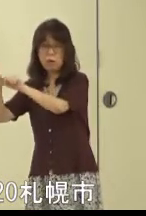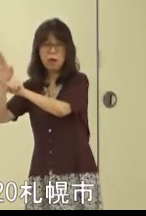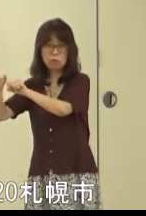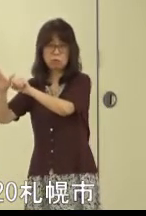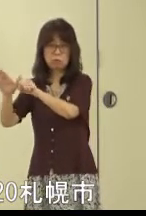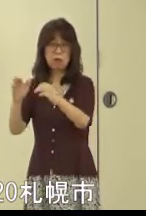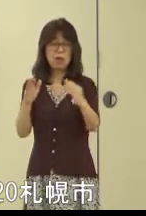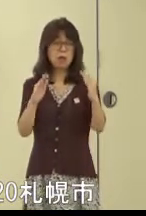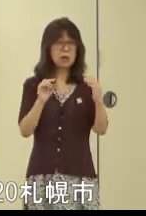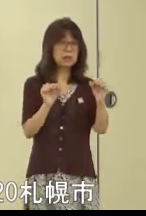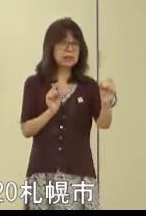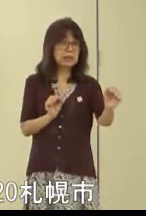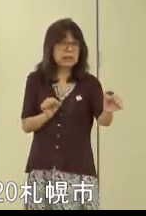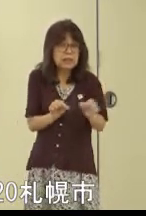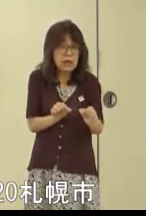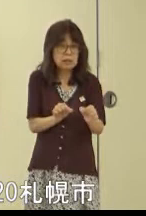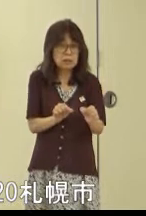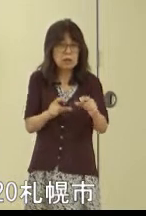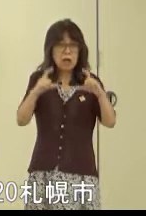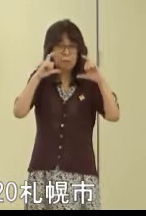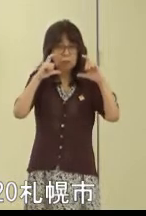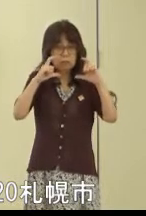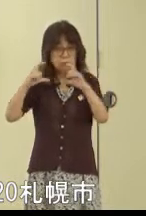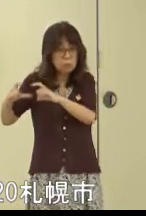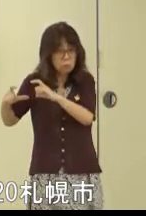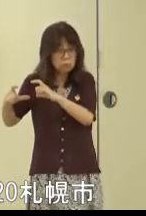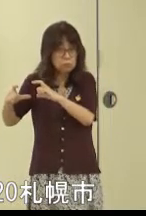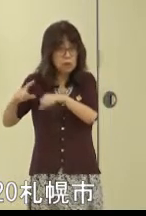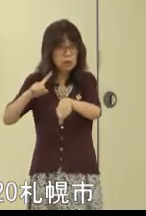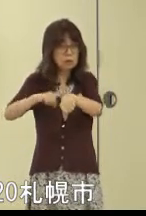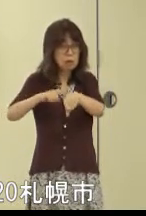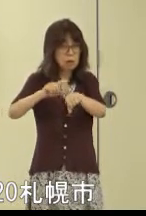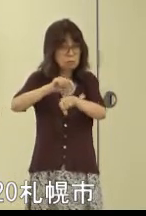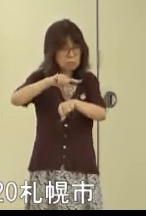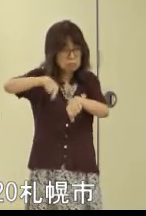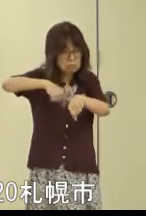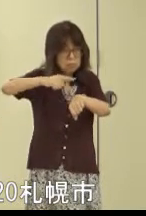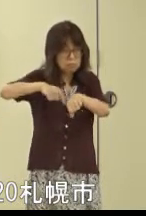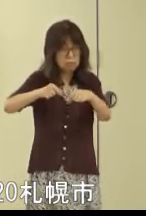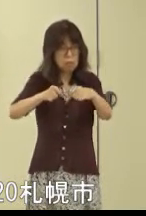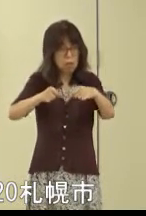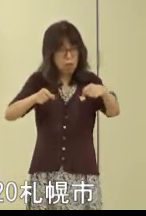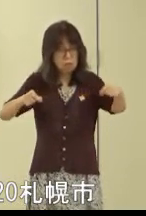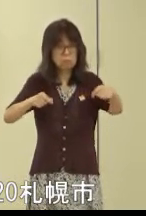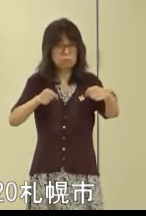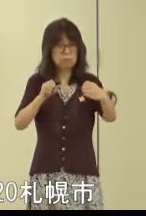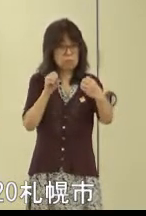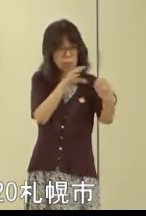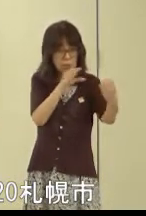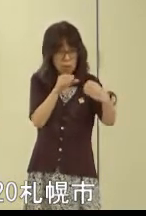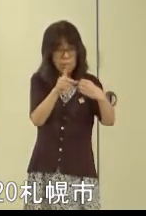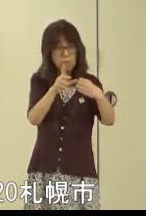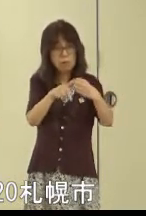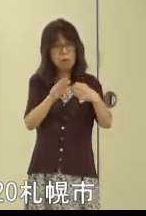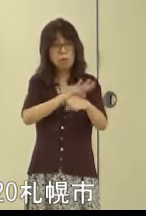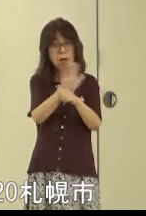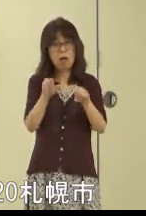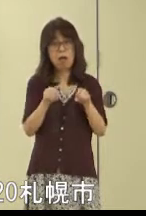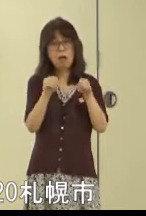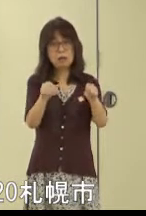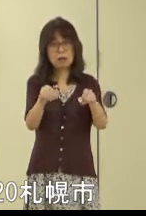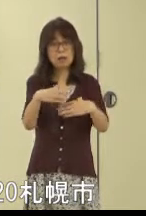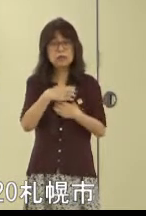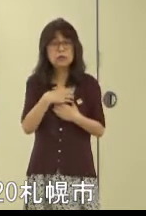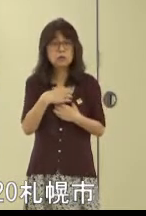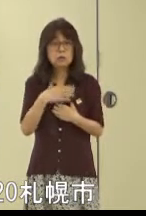長時間時間があるとですね幹線の拡大の懸念があるとリスクがあると